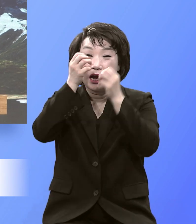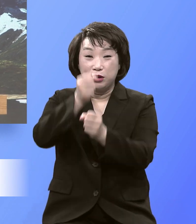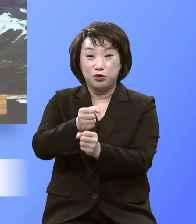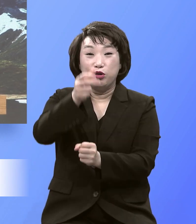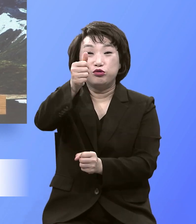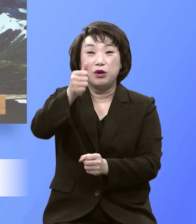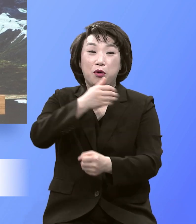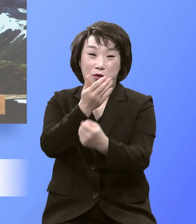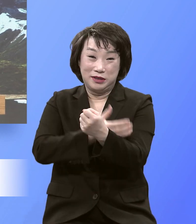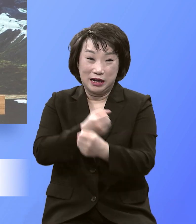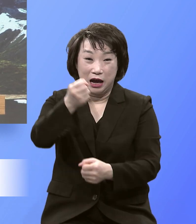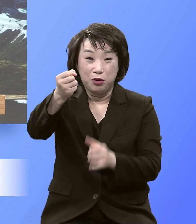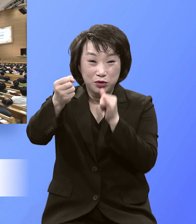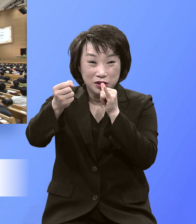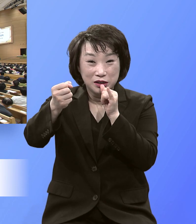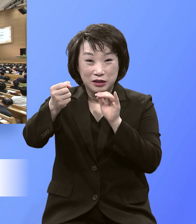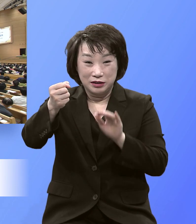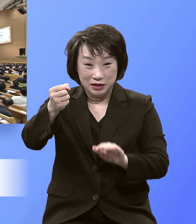창조적인 권세를 가지신